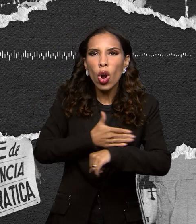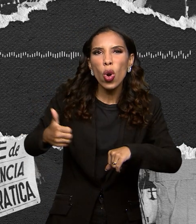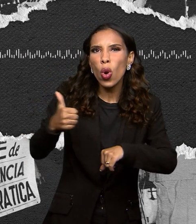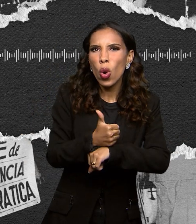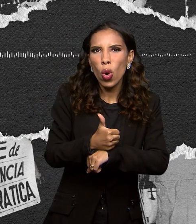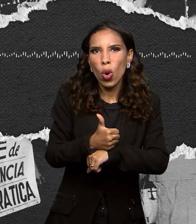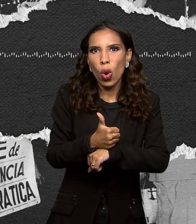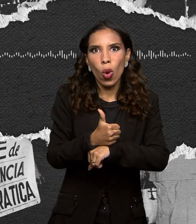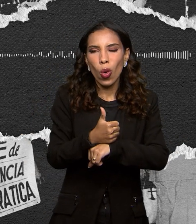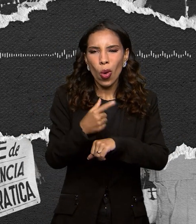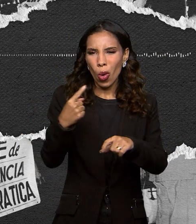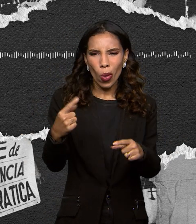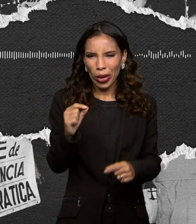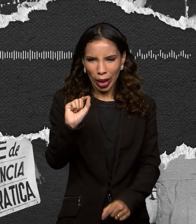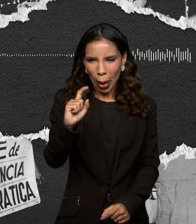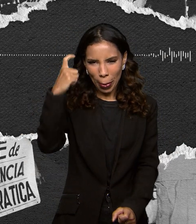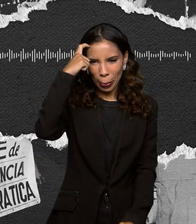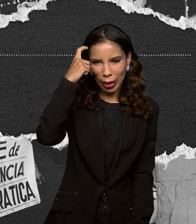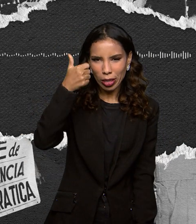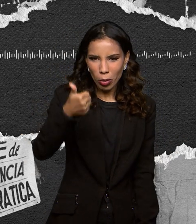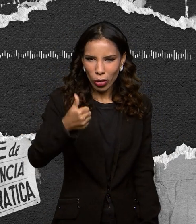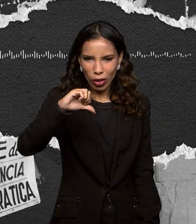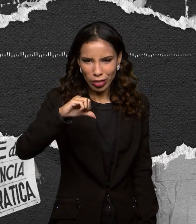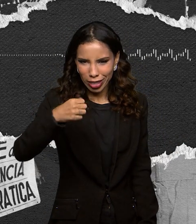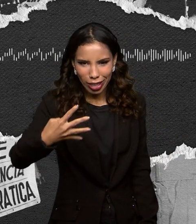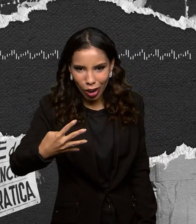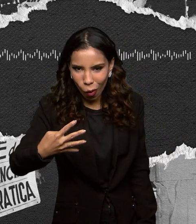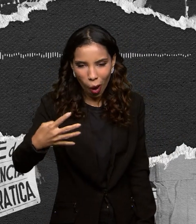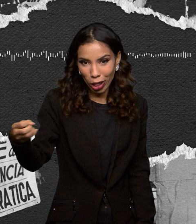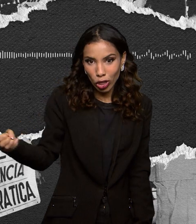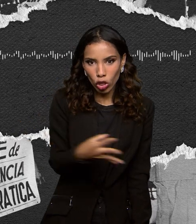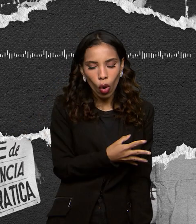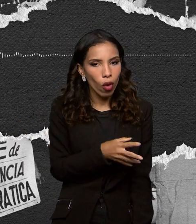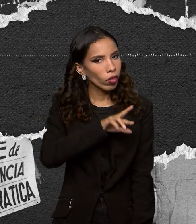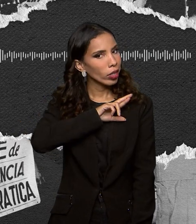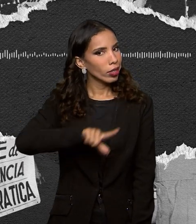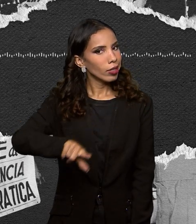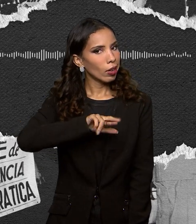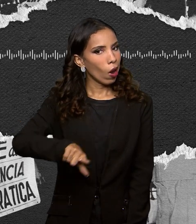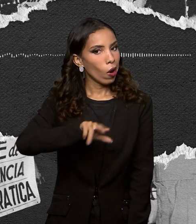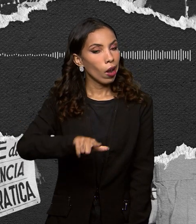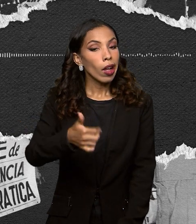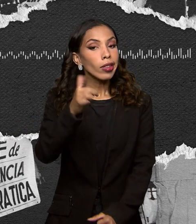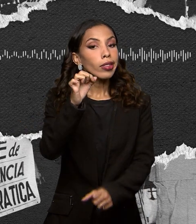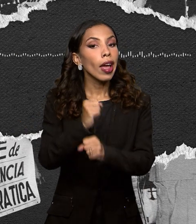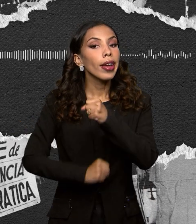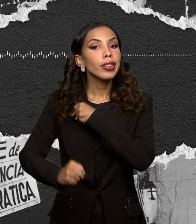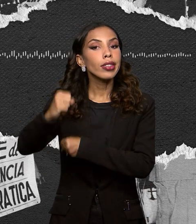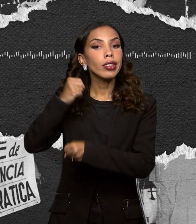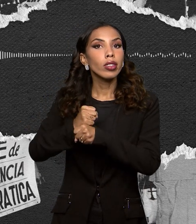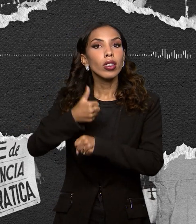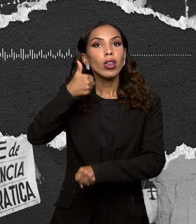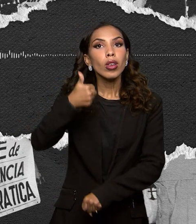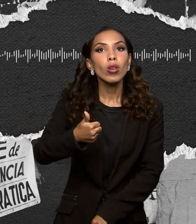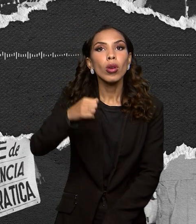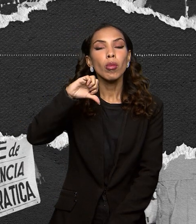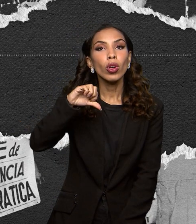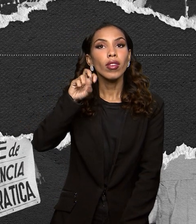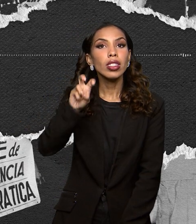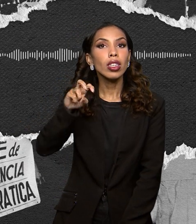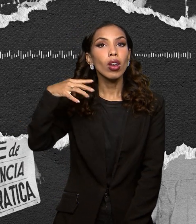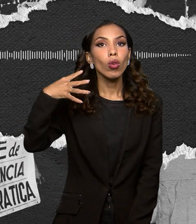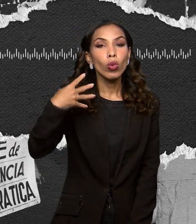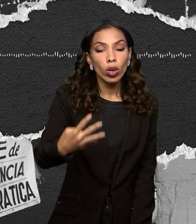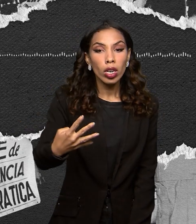assim original de 1964, né, Eliane? Não mesmo, Sumaia. 10 anos antes,